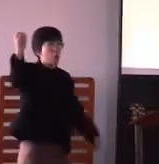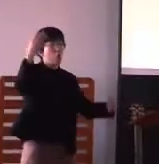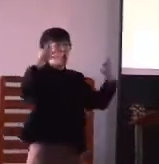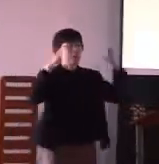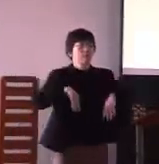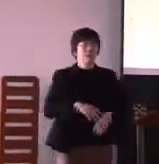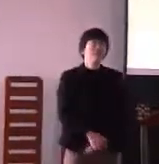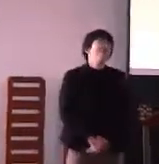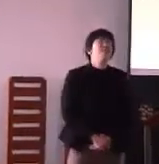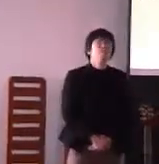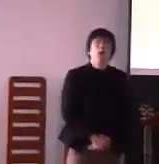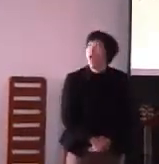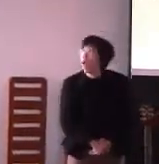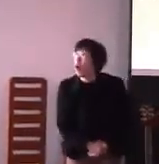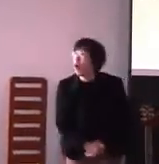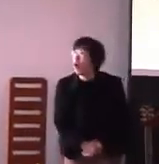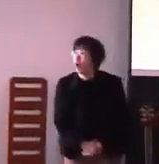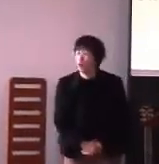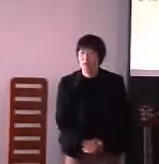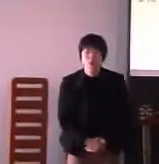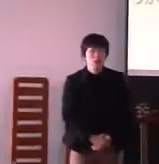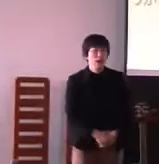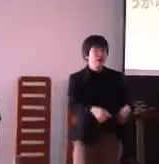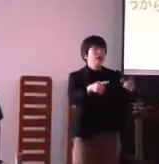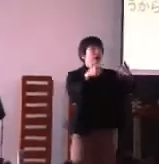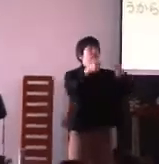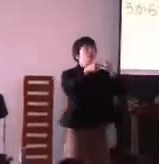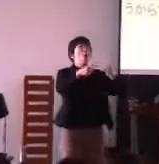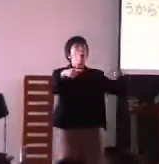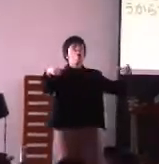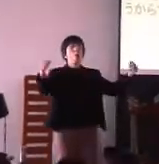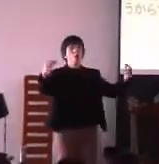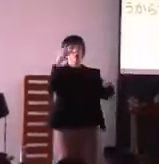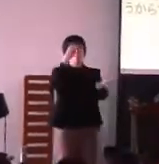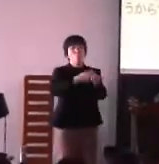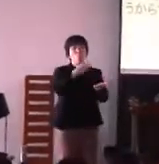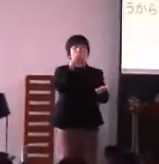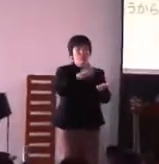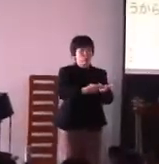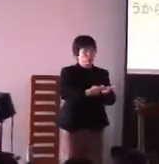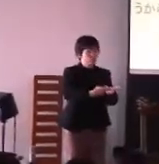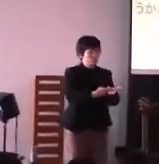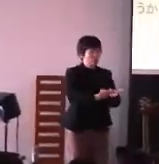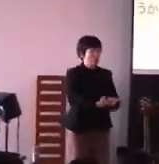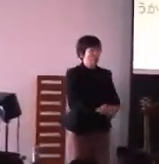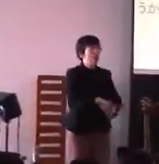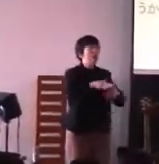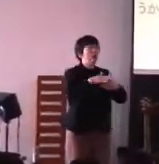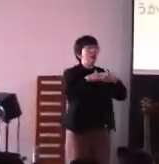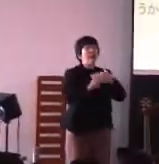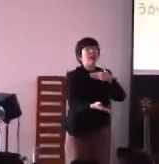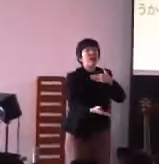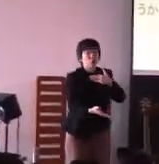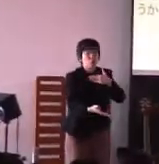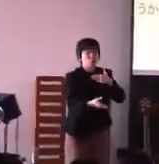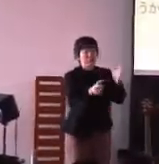できません。えどうして国の決まりでそれは欠陥としてもう